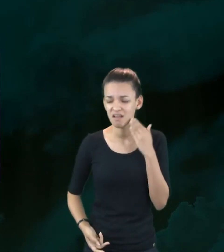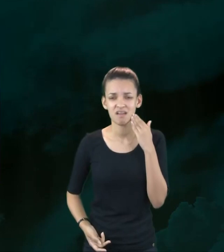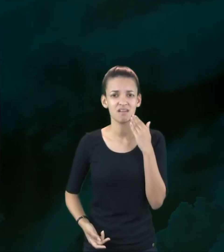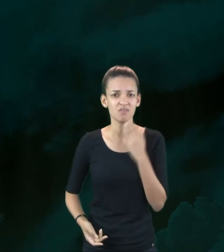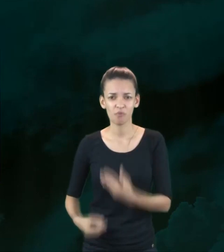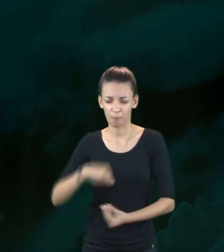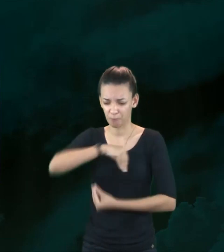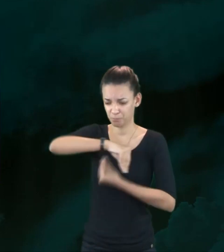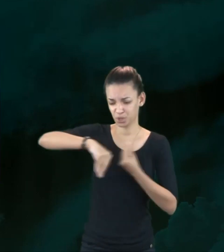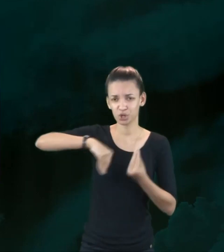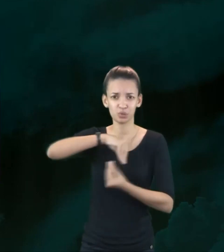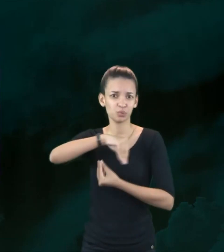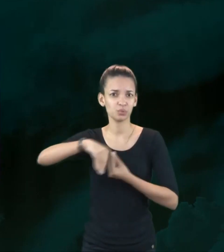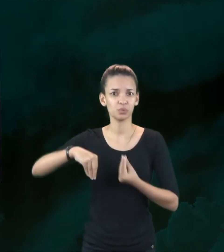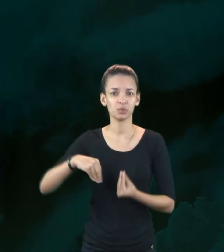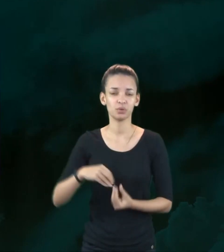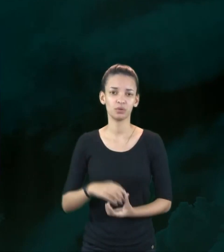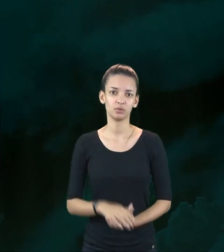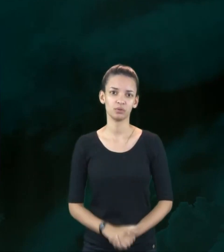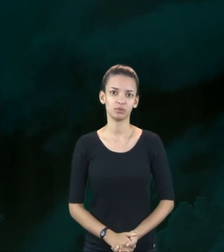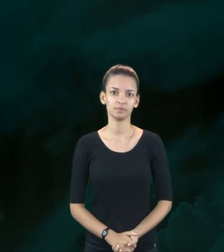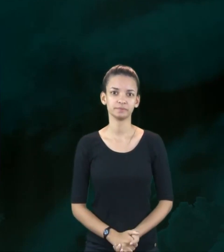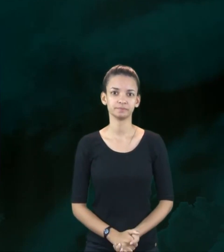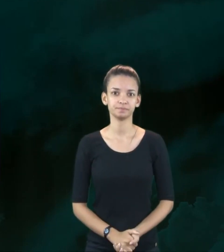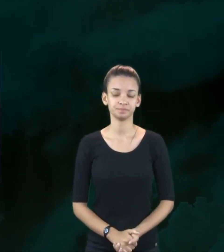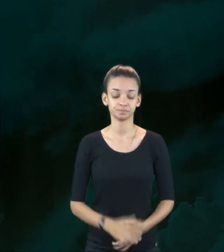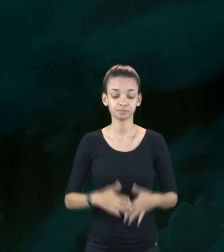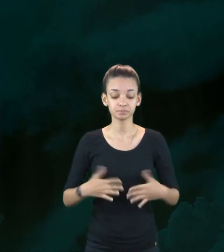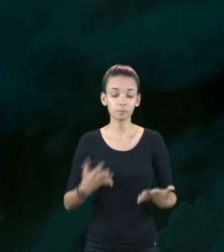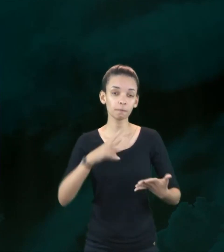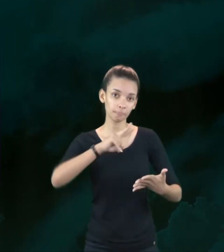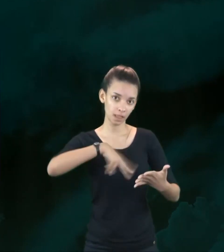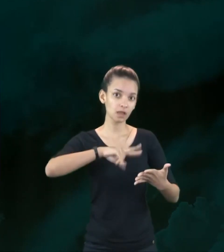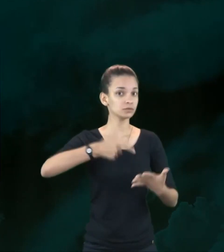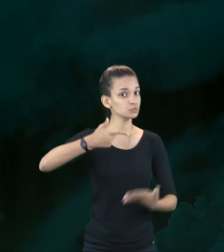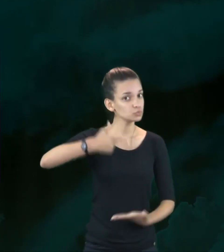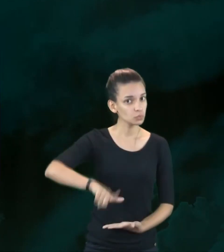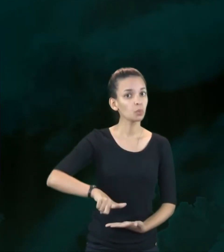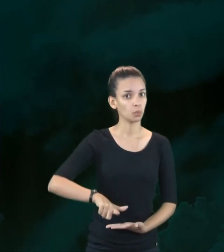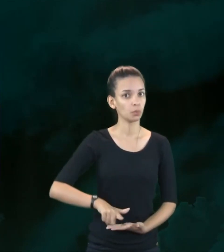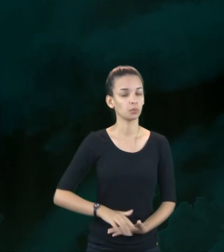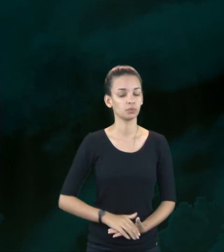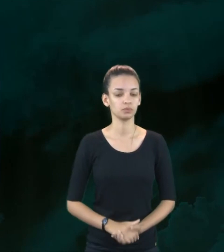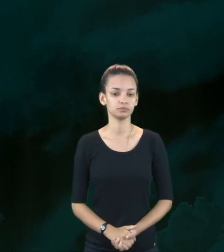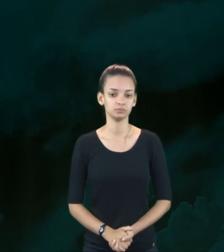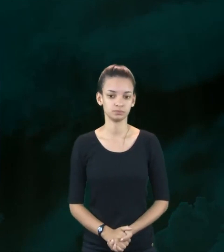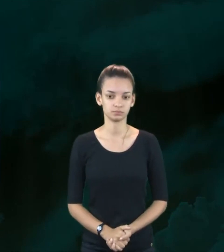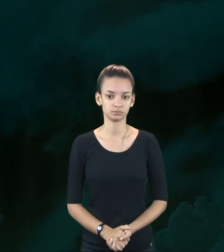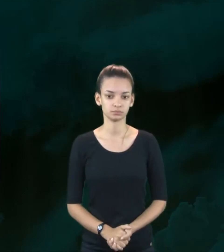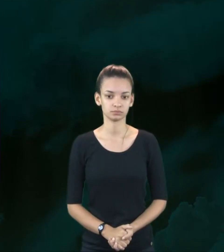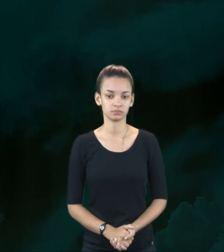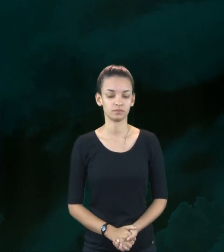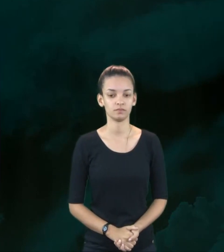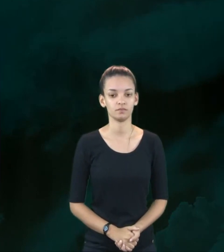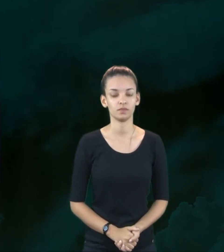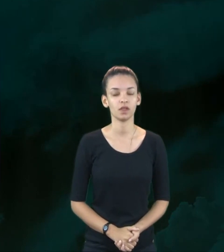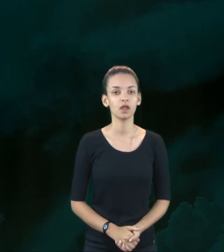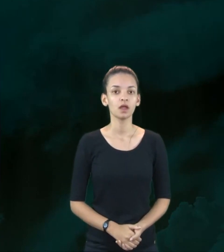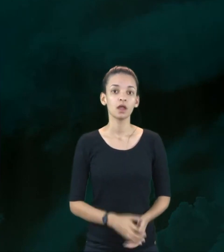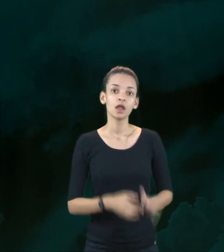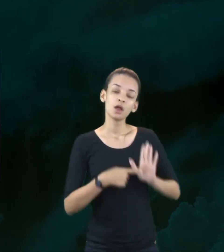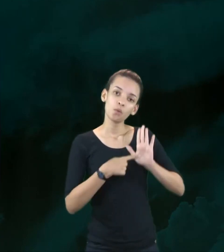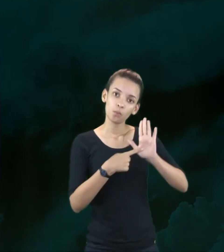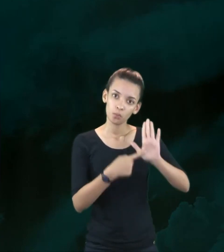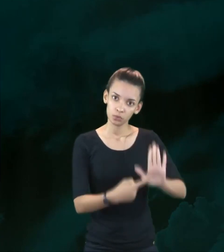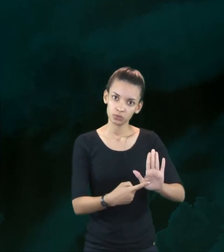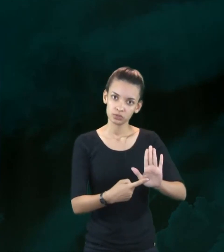O que Deus falou aqui? Vou ler de novo, versículo 2, acabei de ler essa mistura desse casamento, né, que